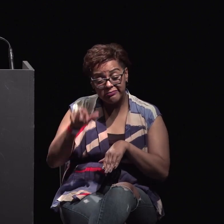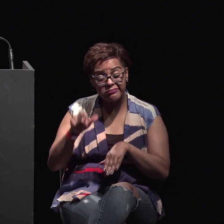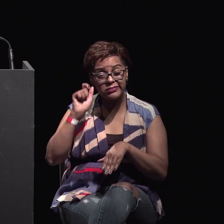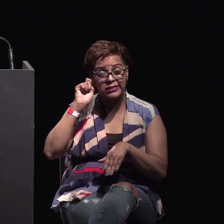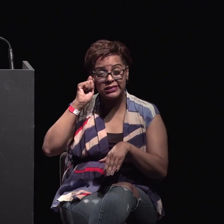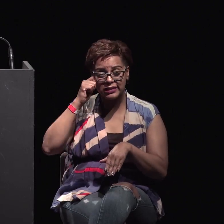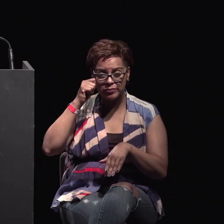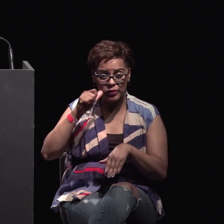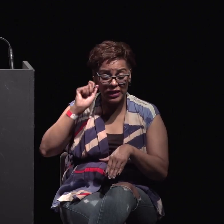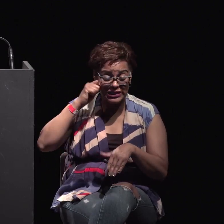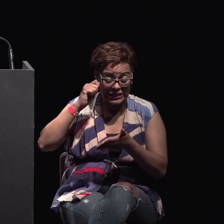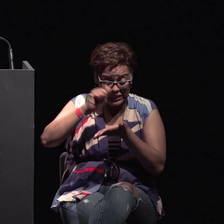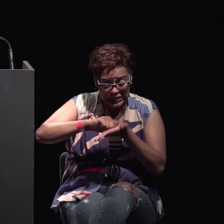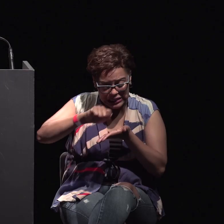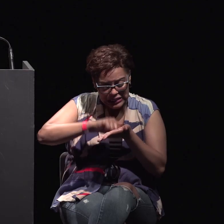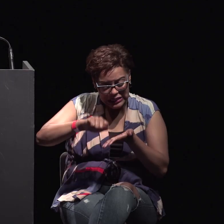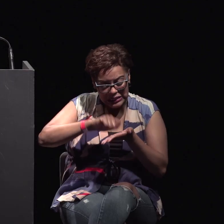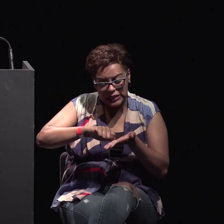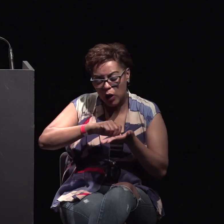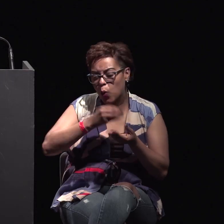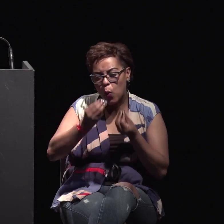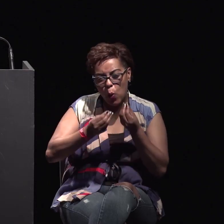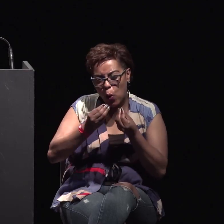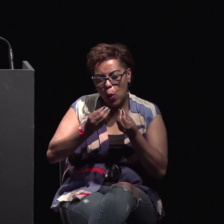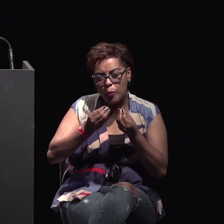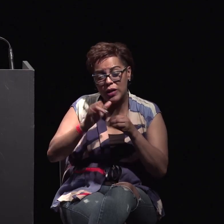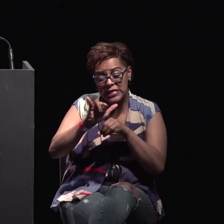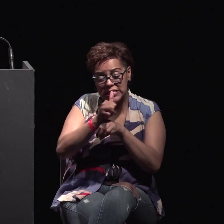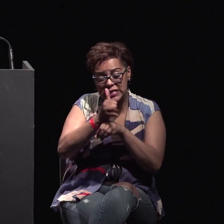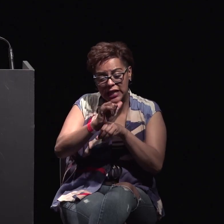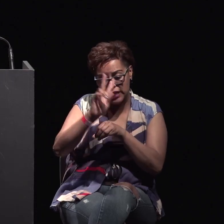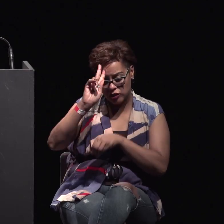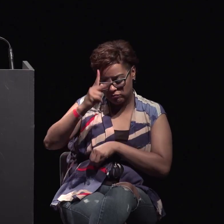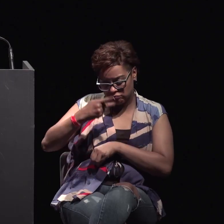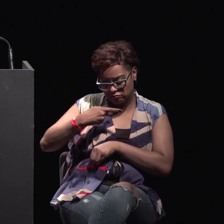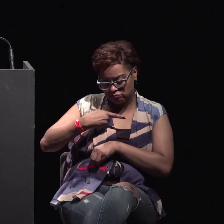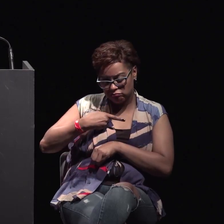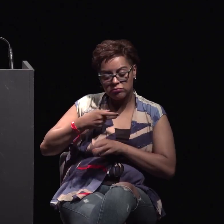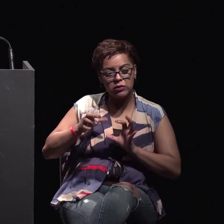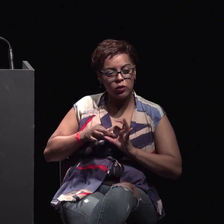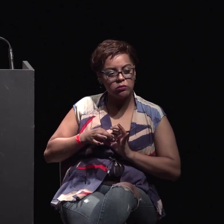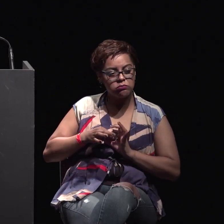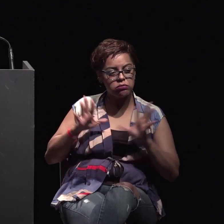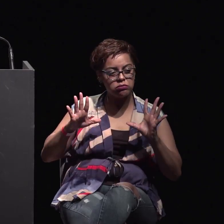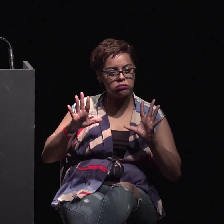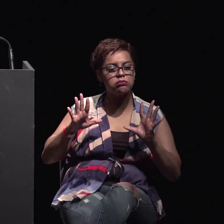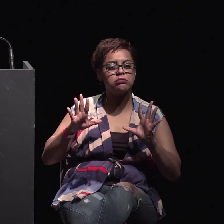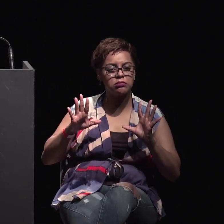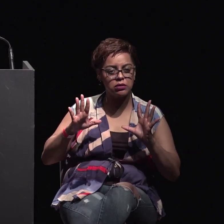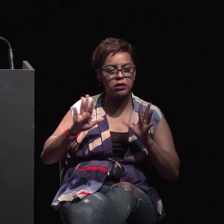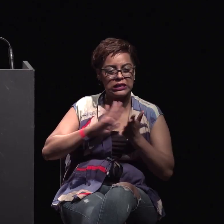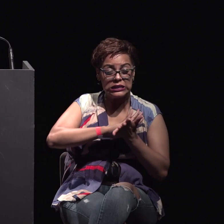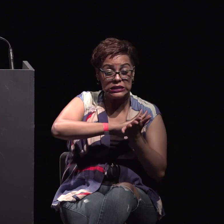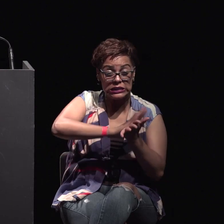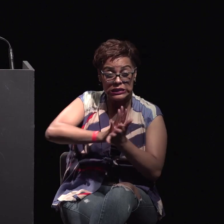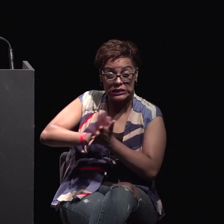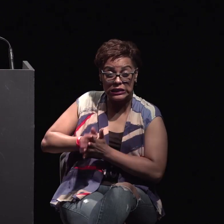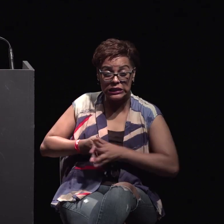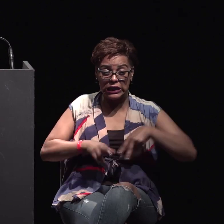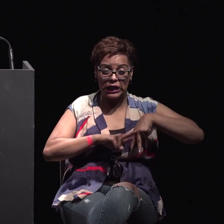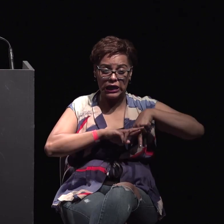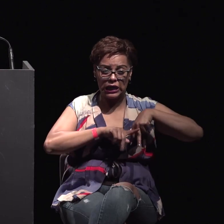negras como estratégia de autoconhecimento, libertação de amarras racistas e de